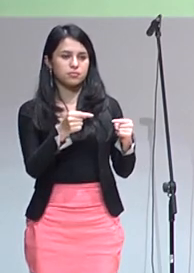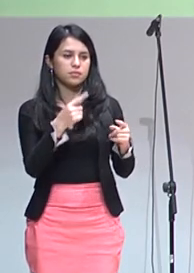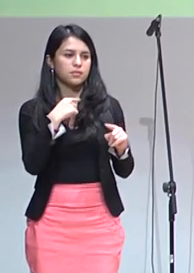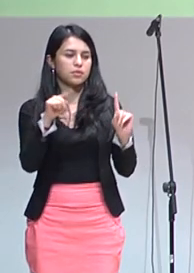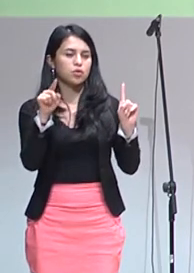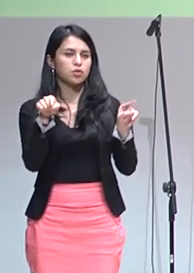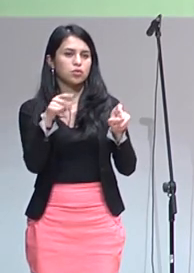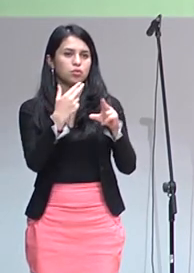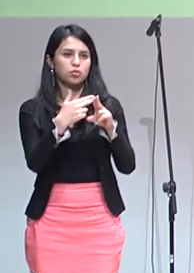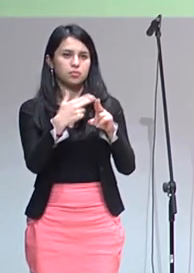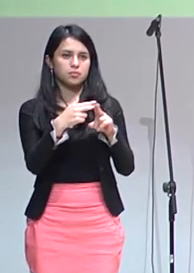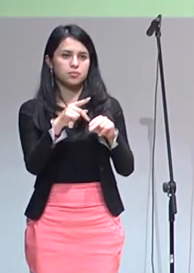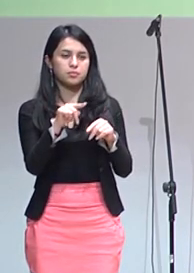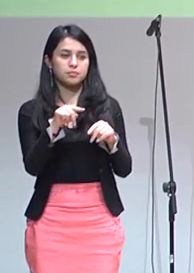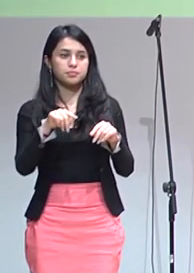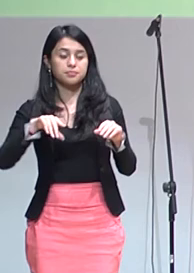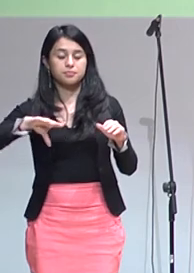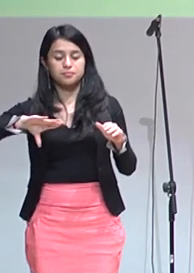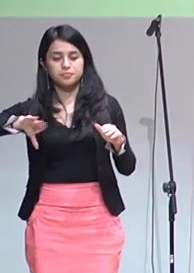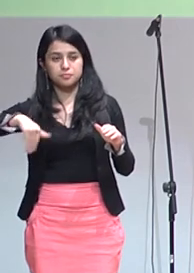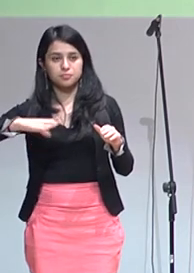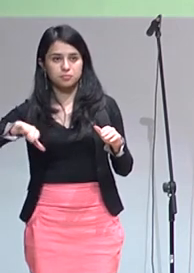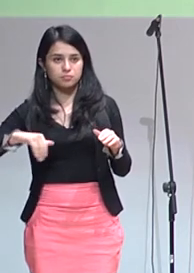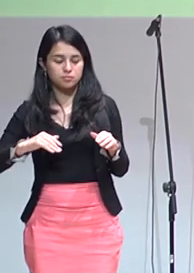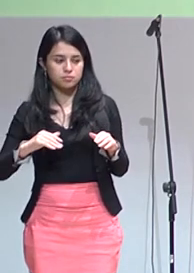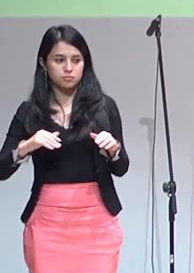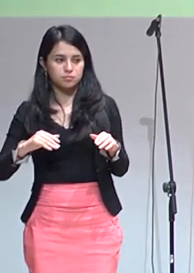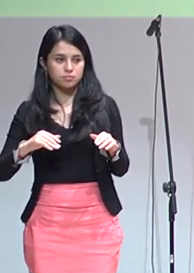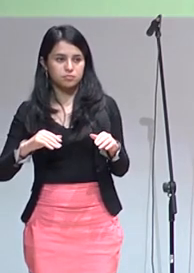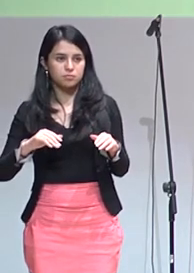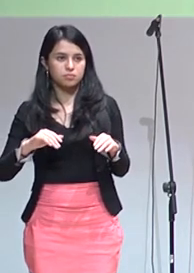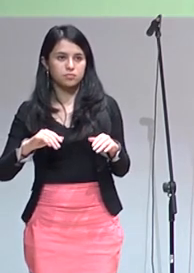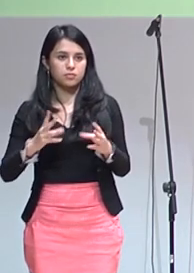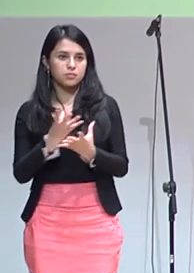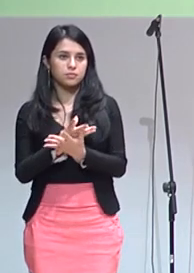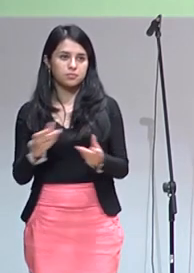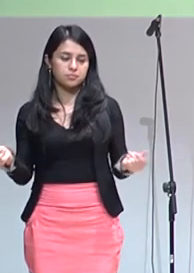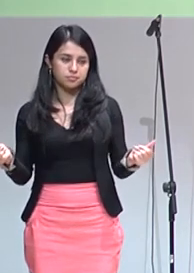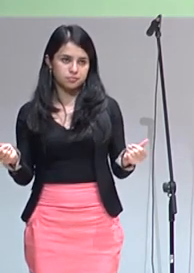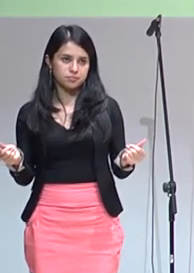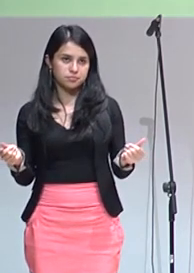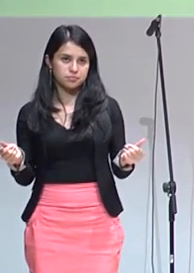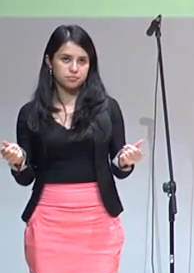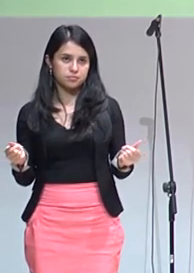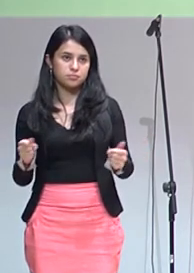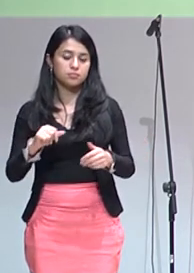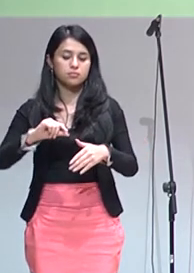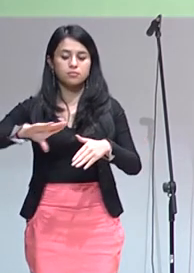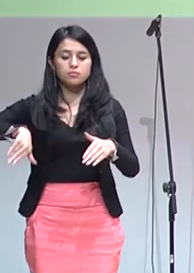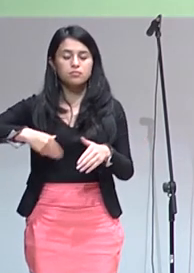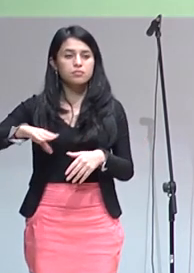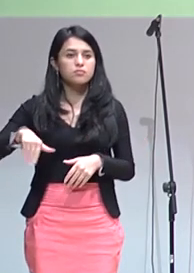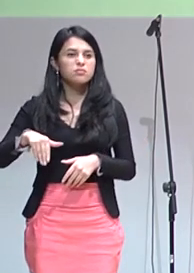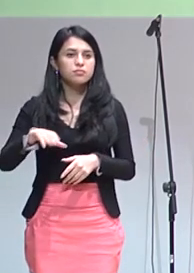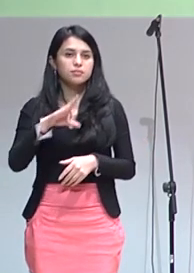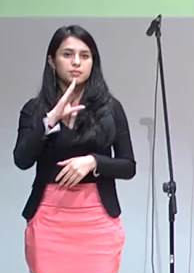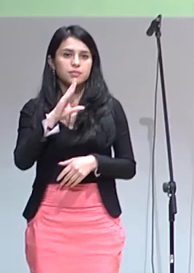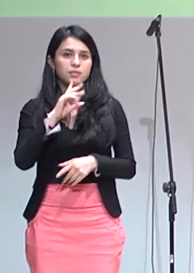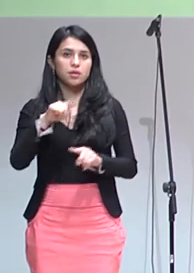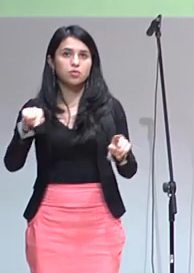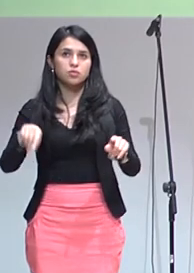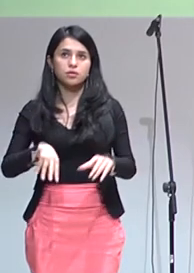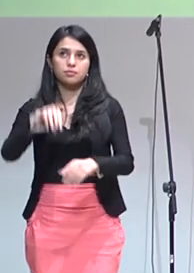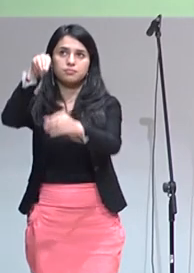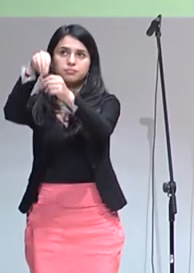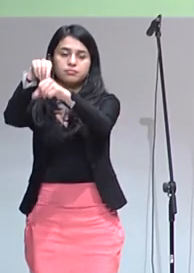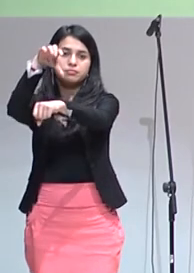llama Ausentes y Desaparecidos. ausentes aquellos que están presos